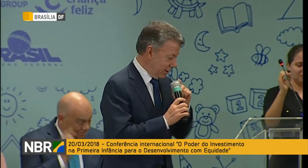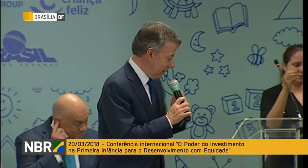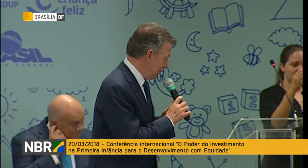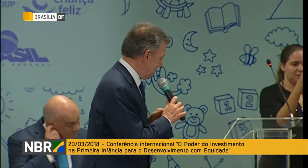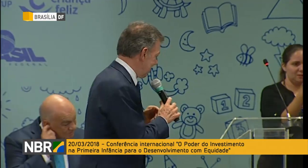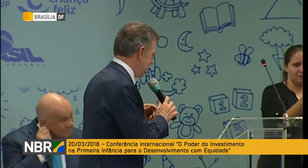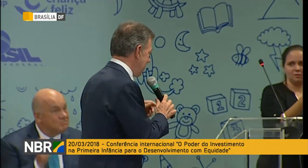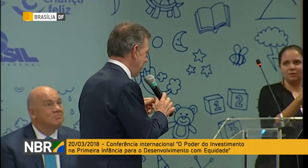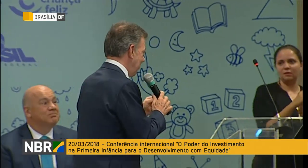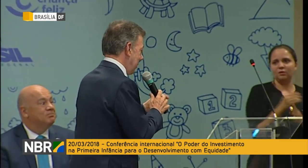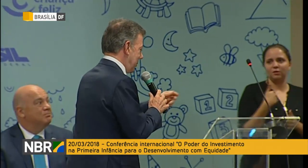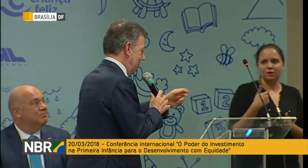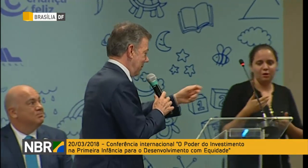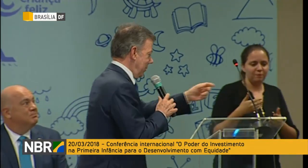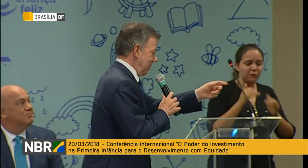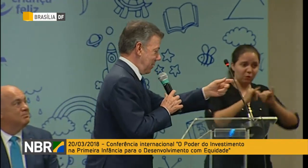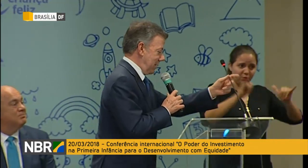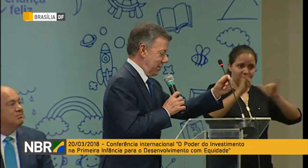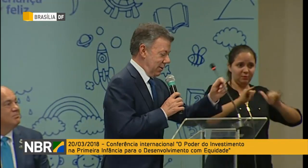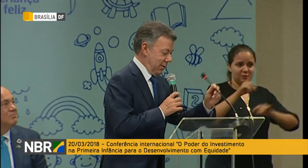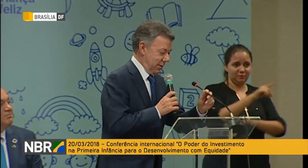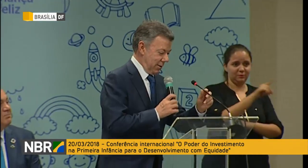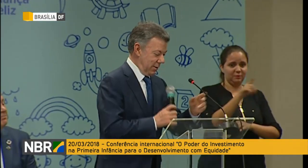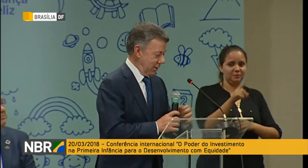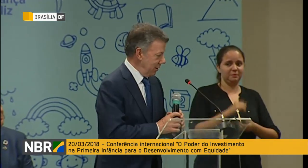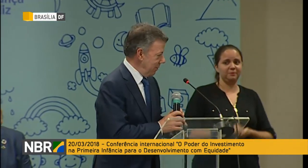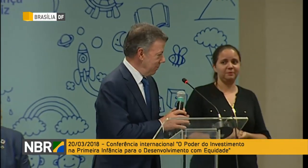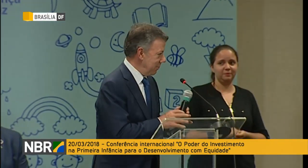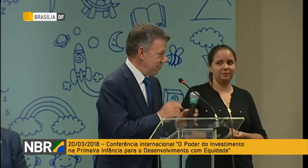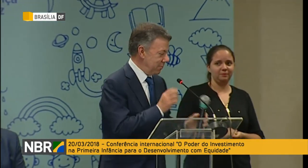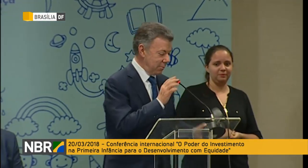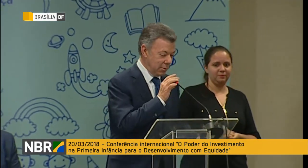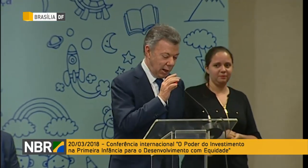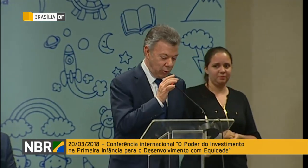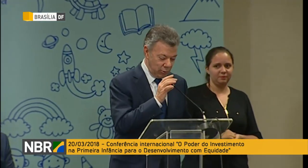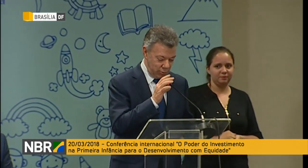E eu gostaria de compartilhar com vocês, talvez...